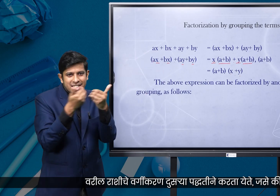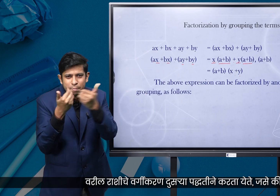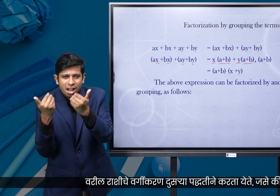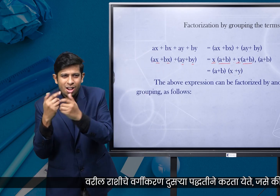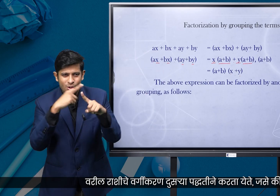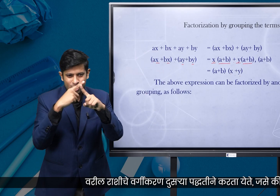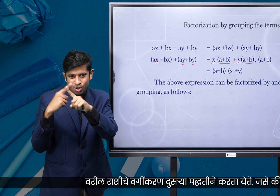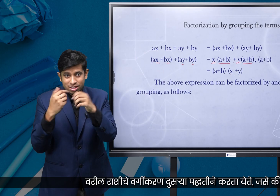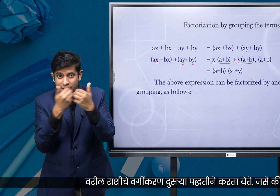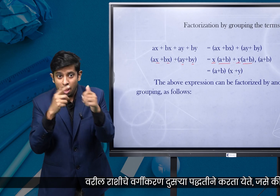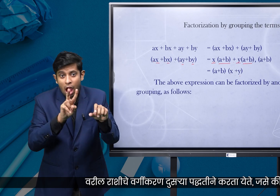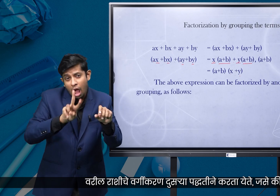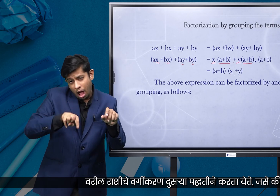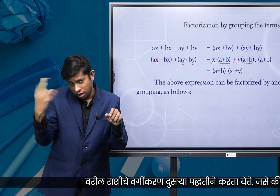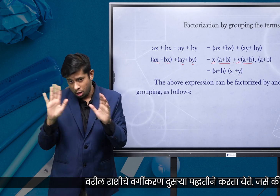दुसऱ्या पद्धतीने करता येते, जसे की